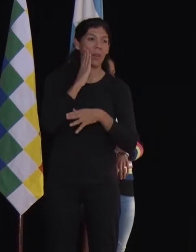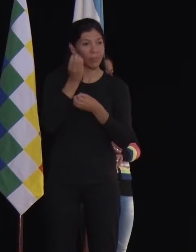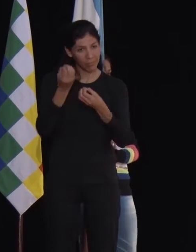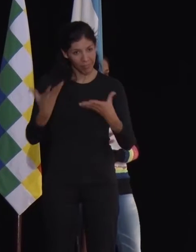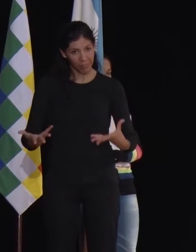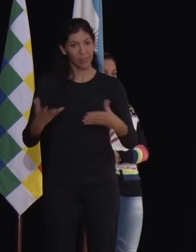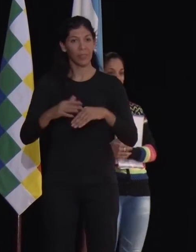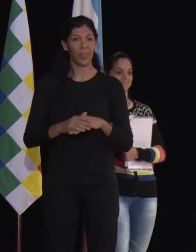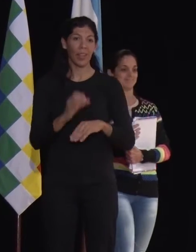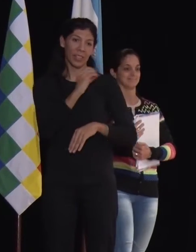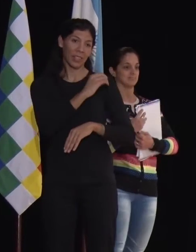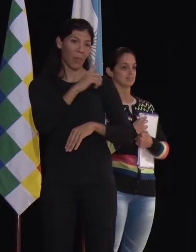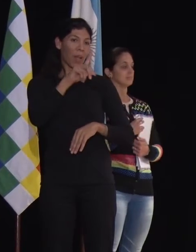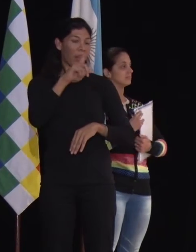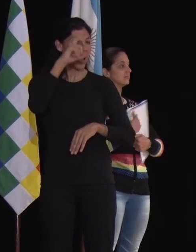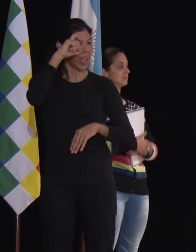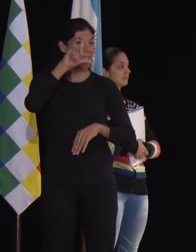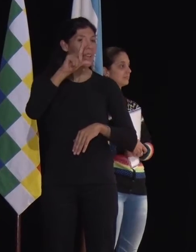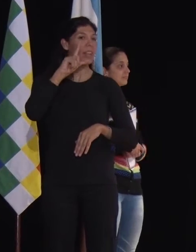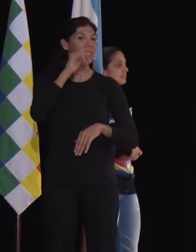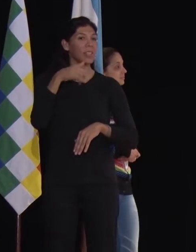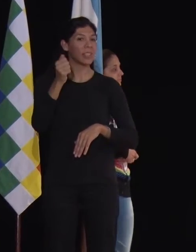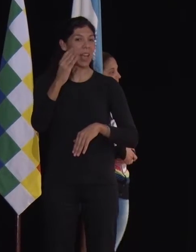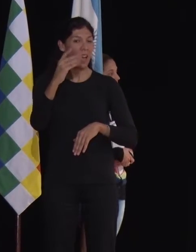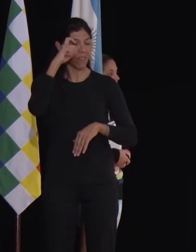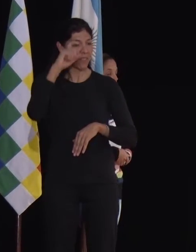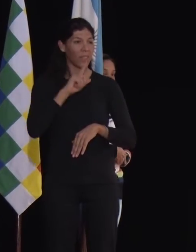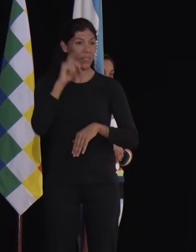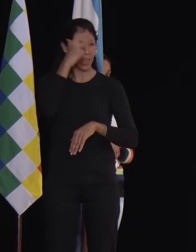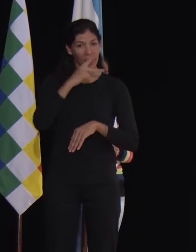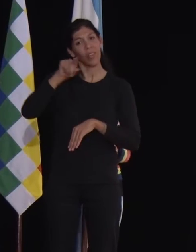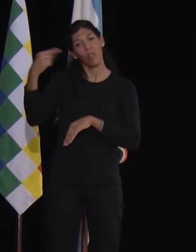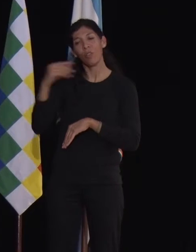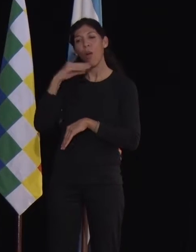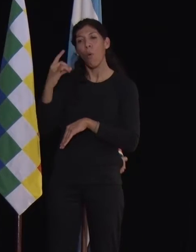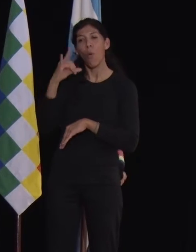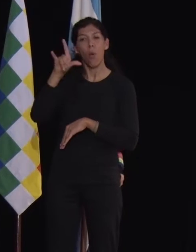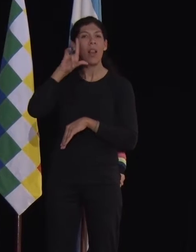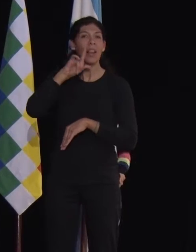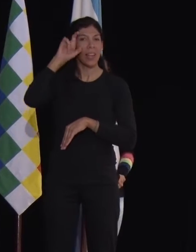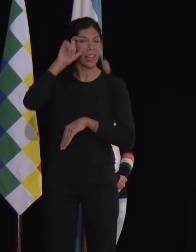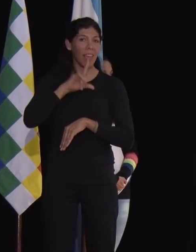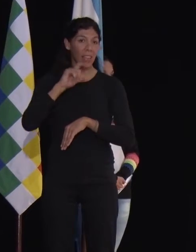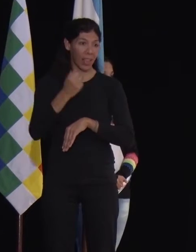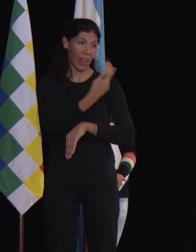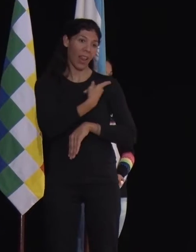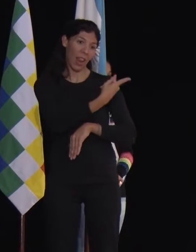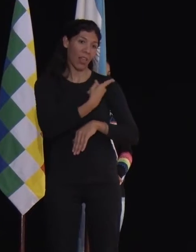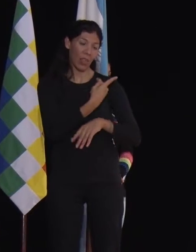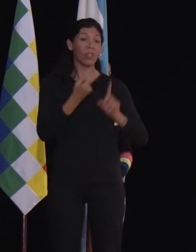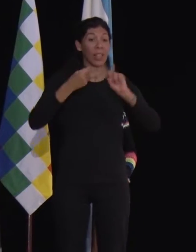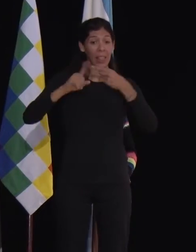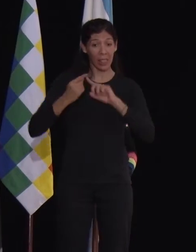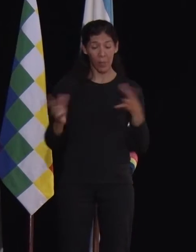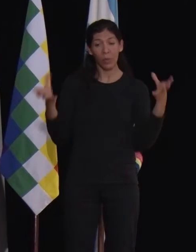ellos han venido a tenerlo ella es julieta de paoli venimos en representación de un grupo de intérpretes somos ocho